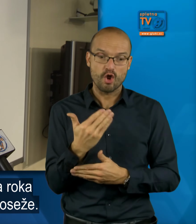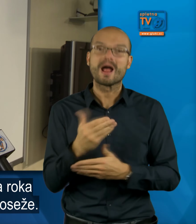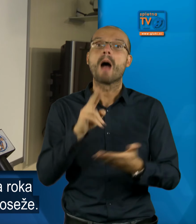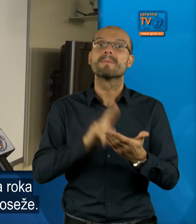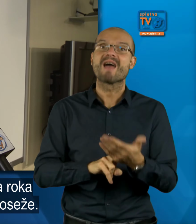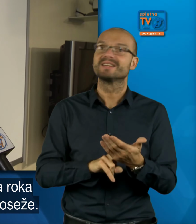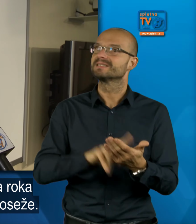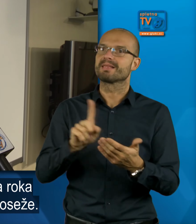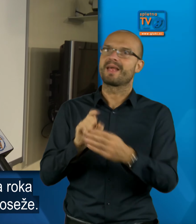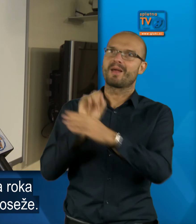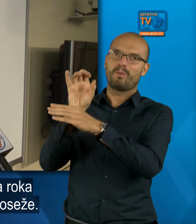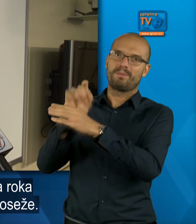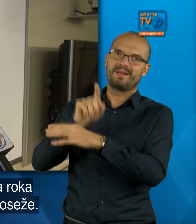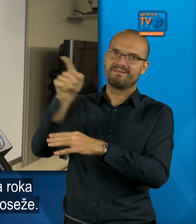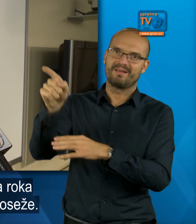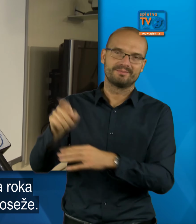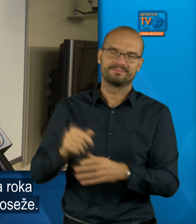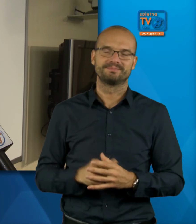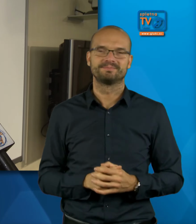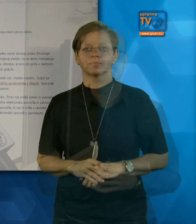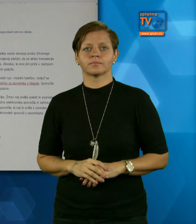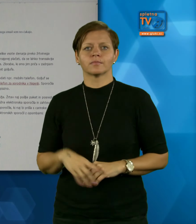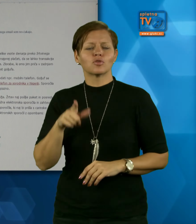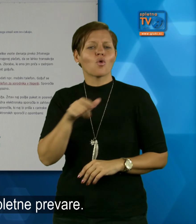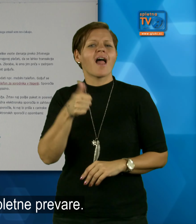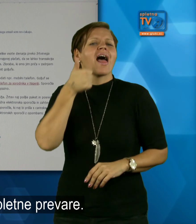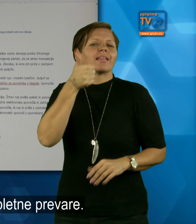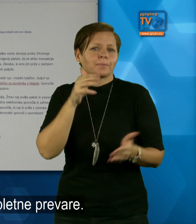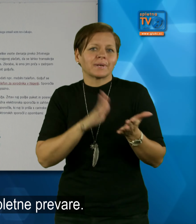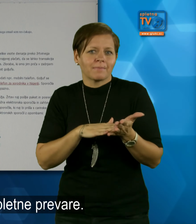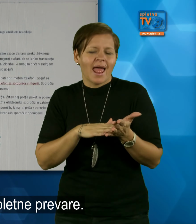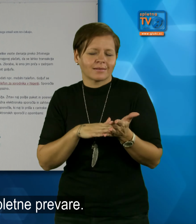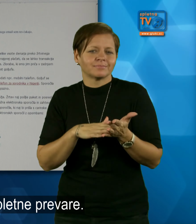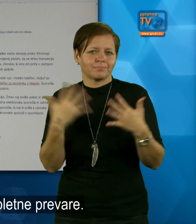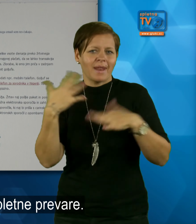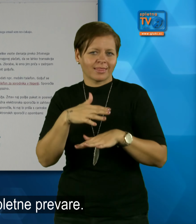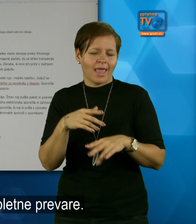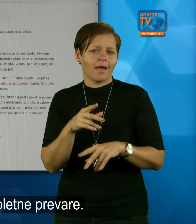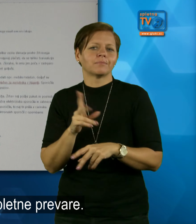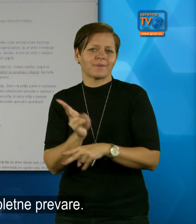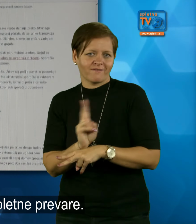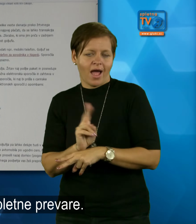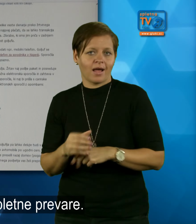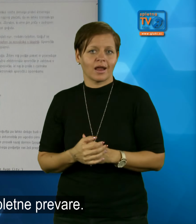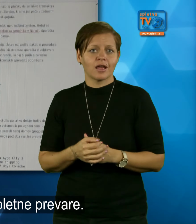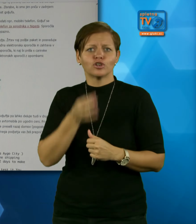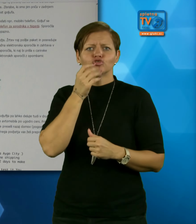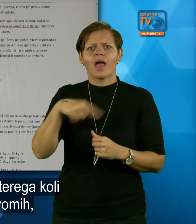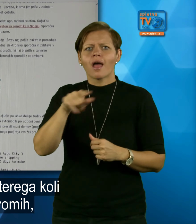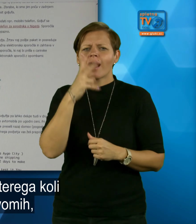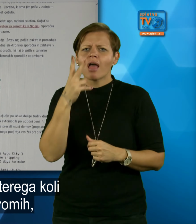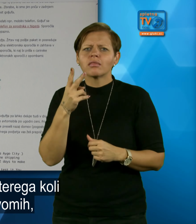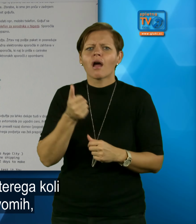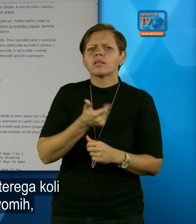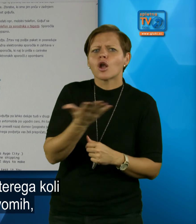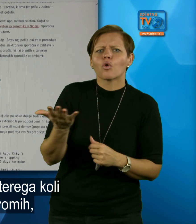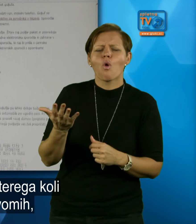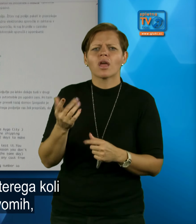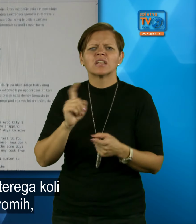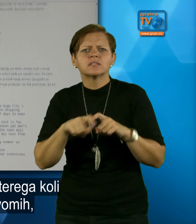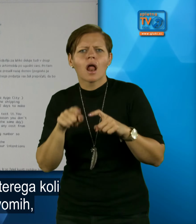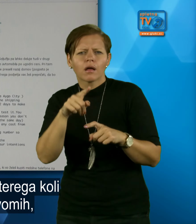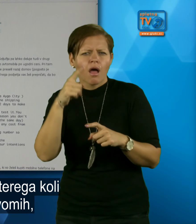jurisdikcija, naša roka pravice ne doseže. To je le en primer spletne prevare. Če ste glede